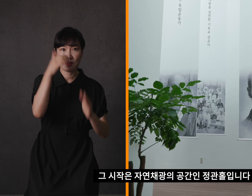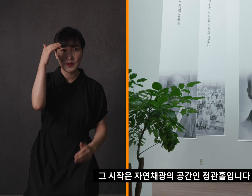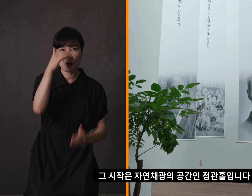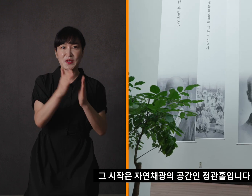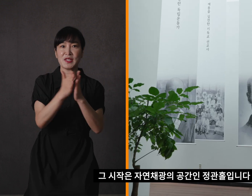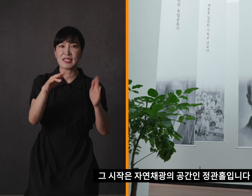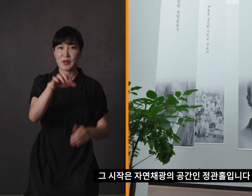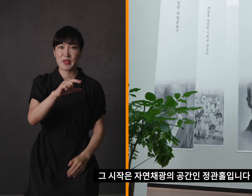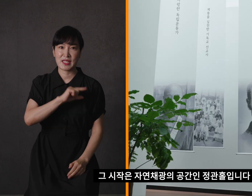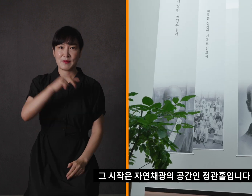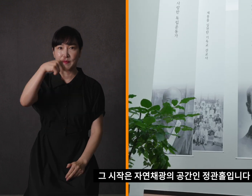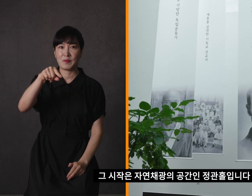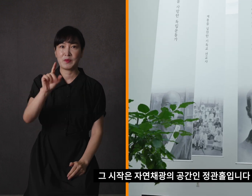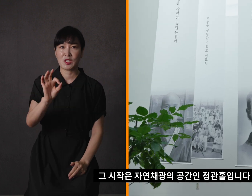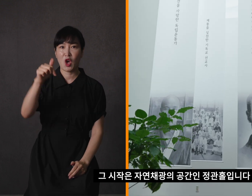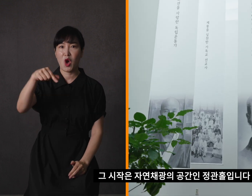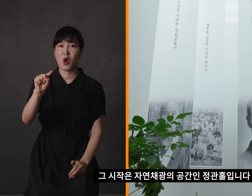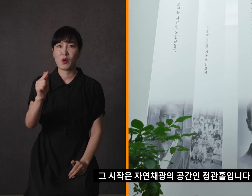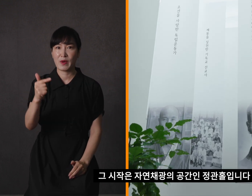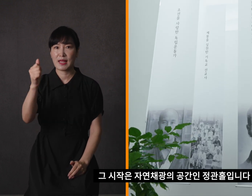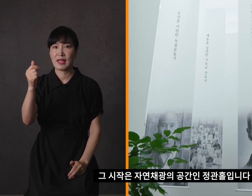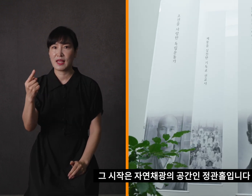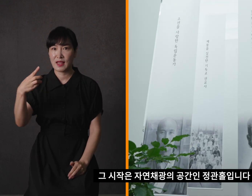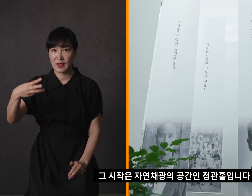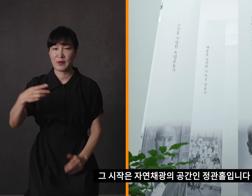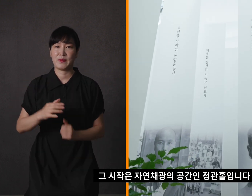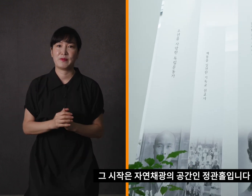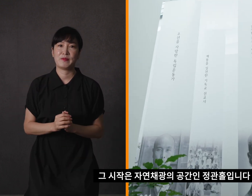시작은 자연 채광의 공간인 정관울입니다.